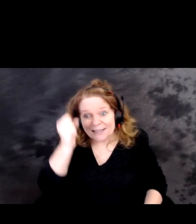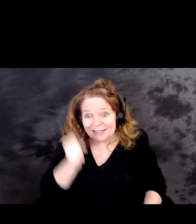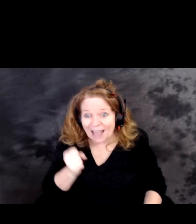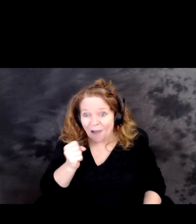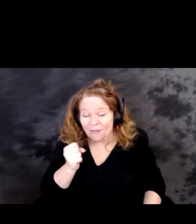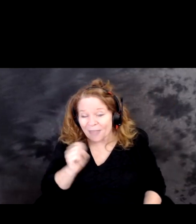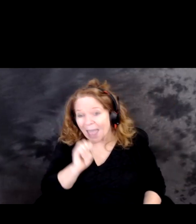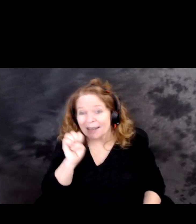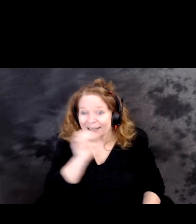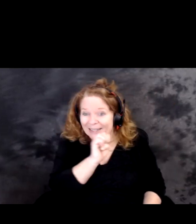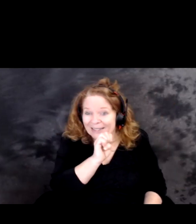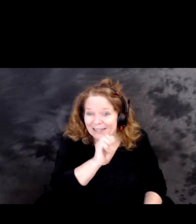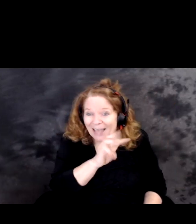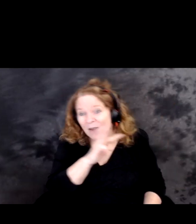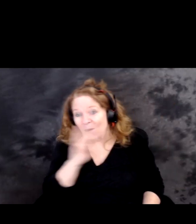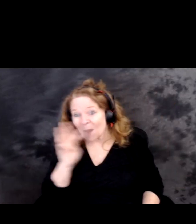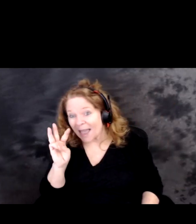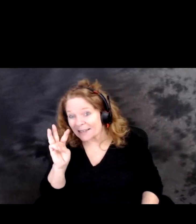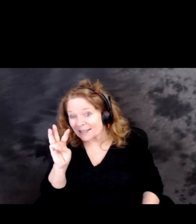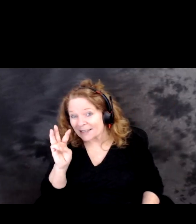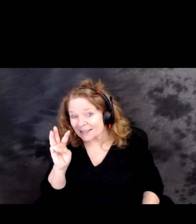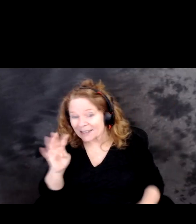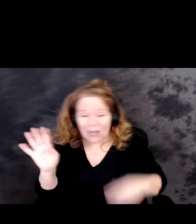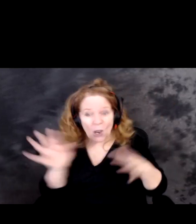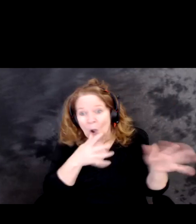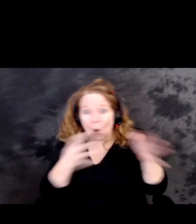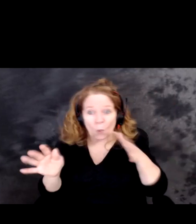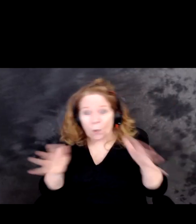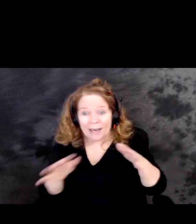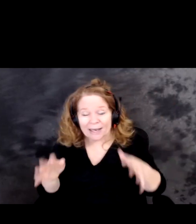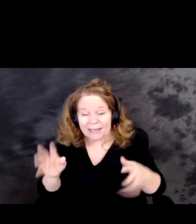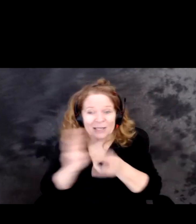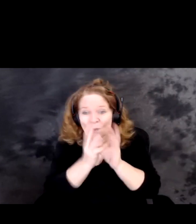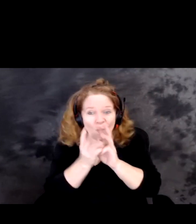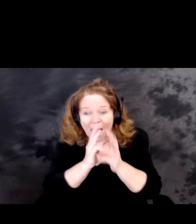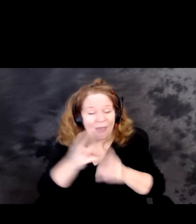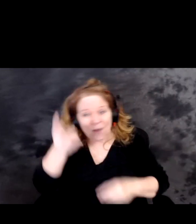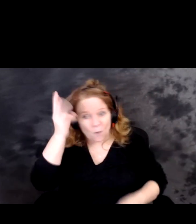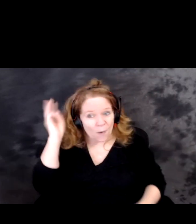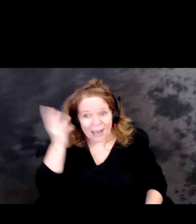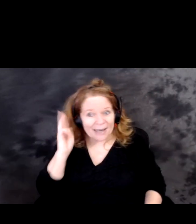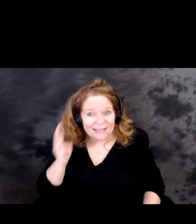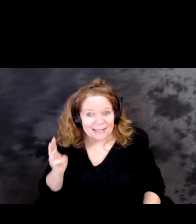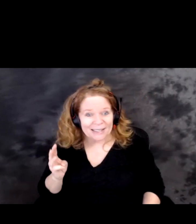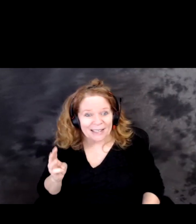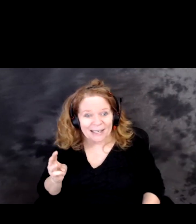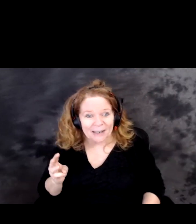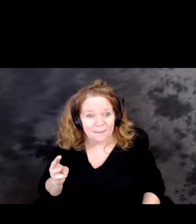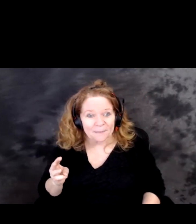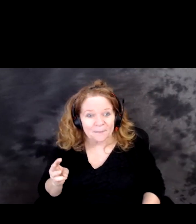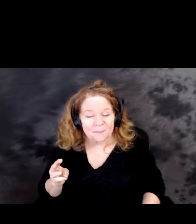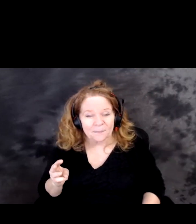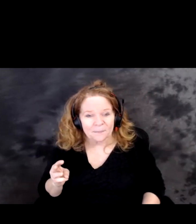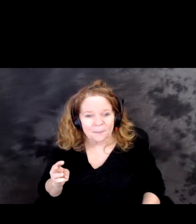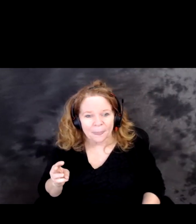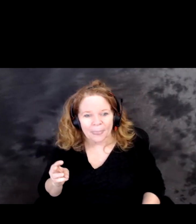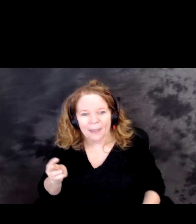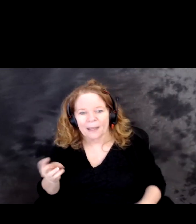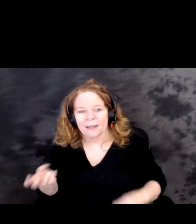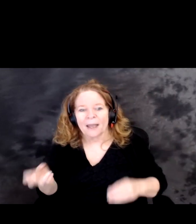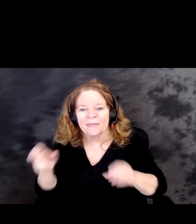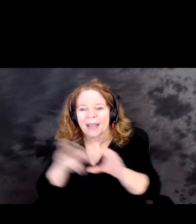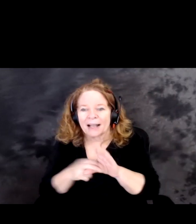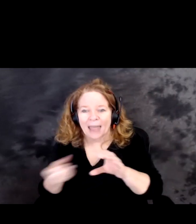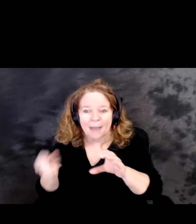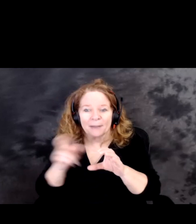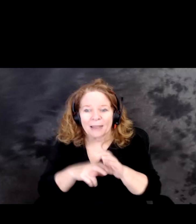Wendy Weather, y de norte al sur y este al oeste. Aquí está Wendy Weather, Wendy.